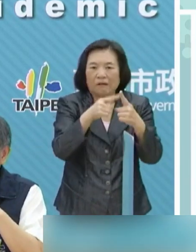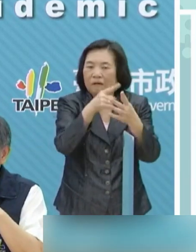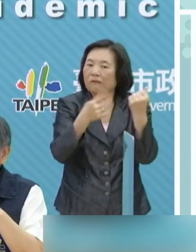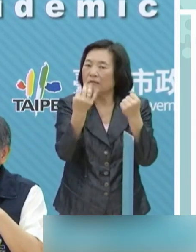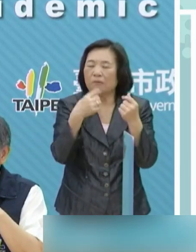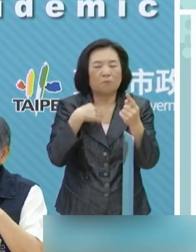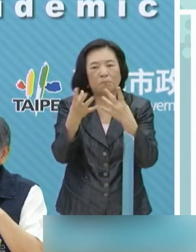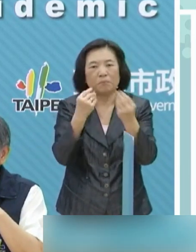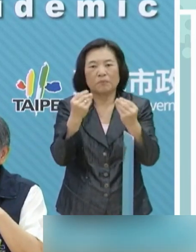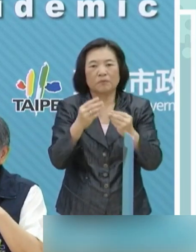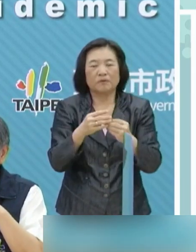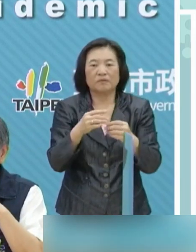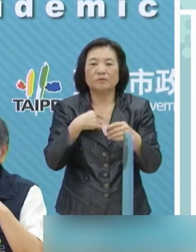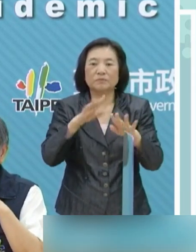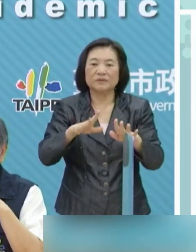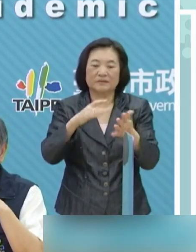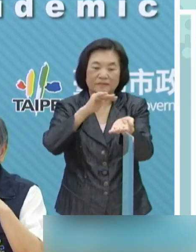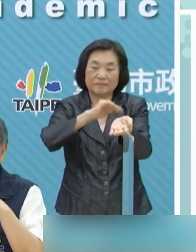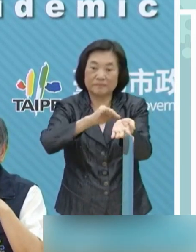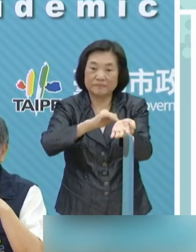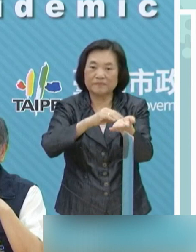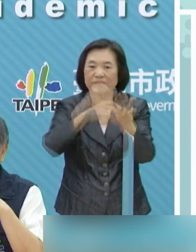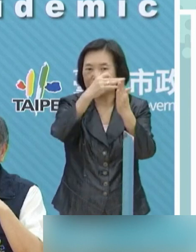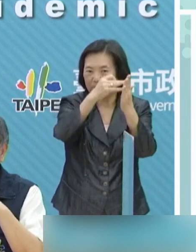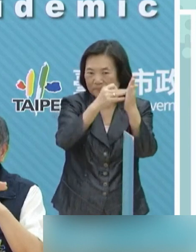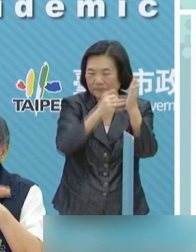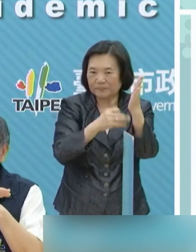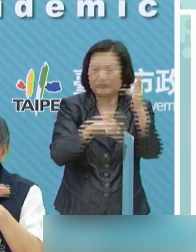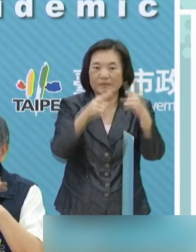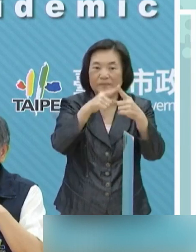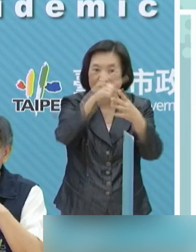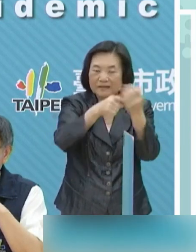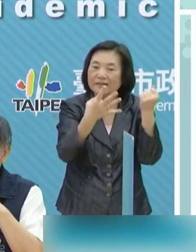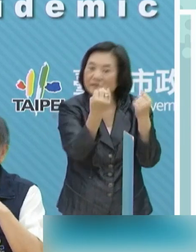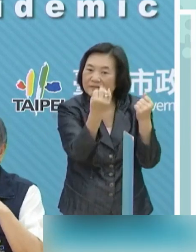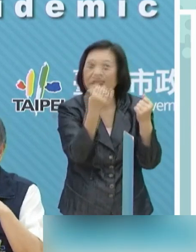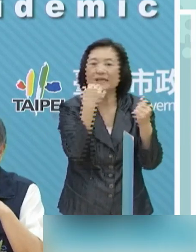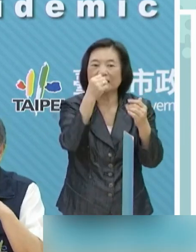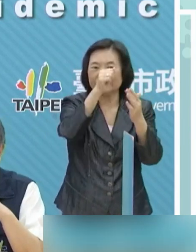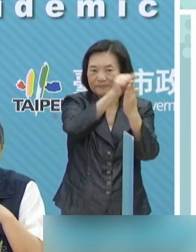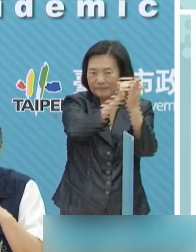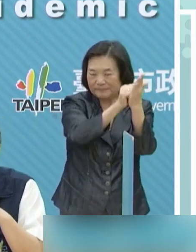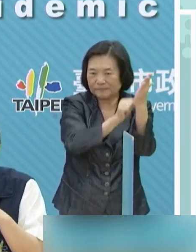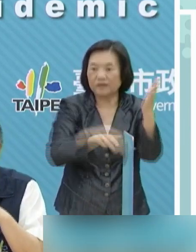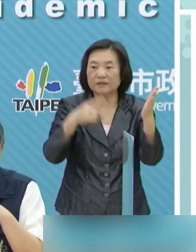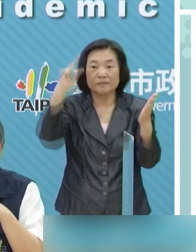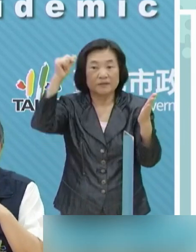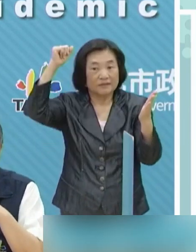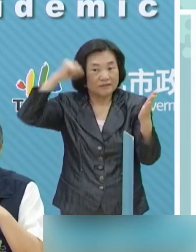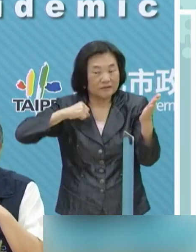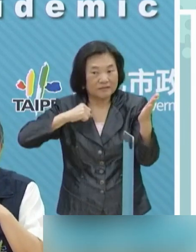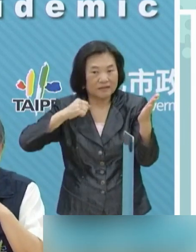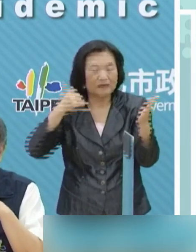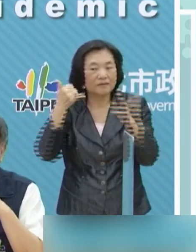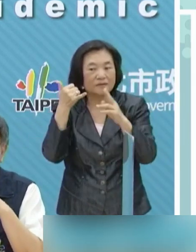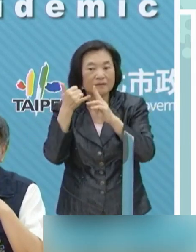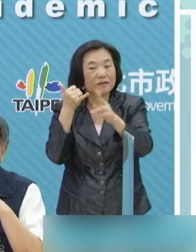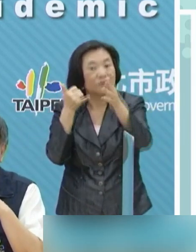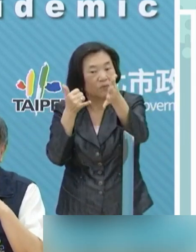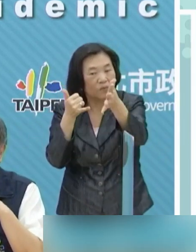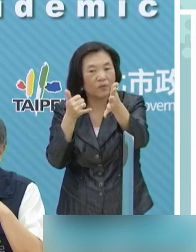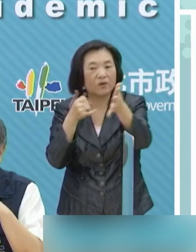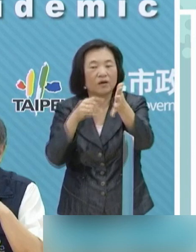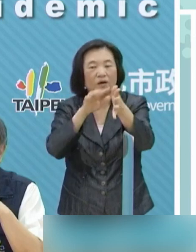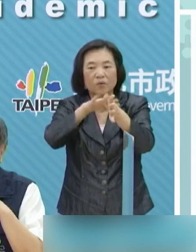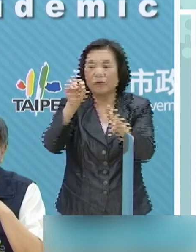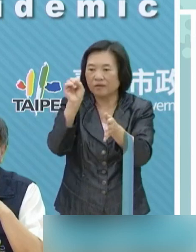哪个地方打，原则上是哈17号的下午开始打，那我们就把每个医院的哈名额哈我们先